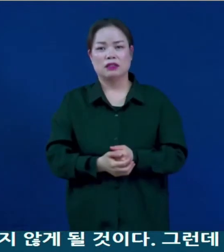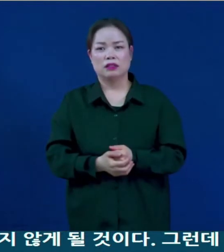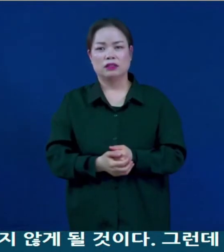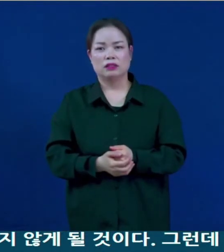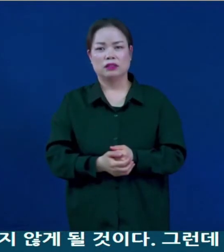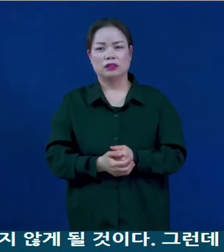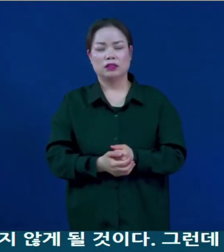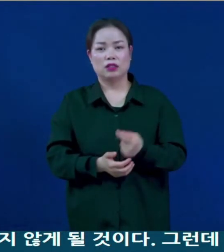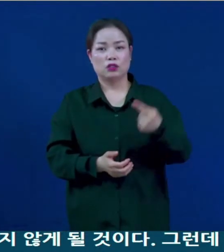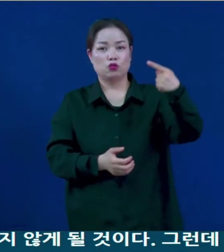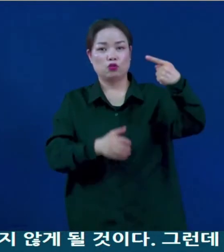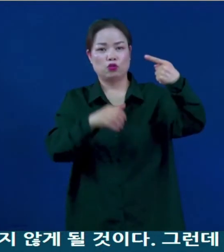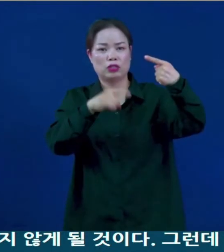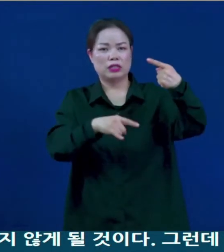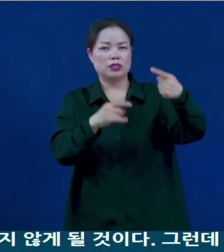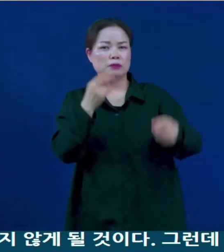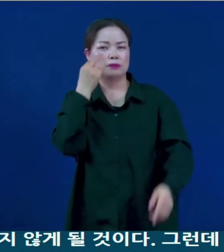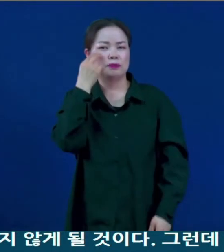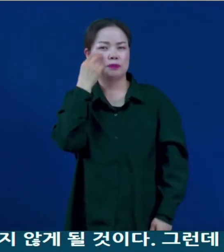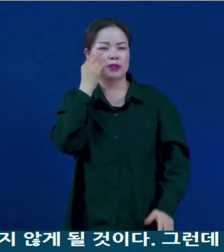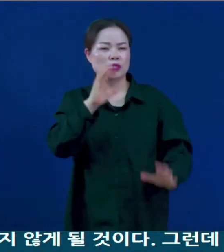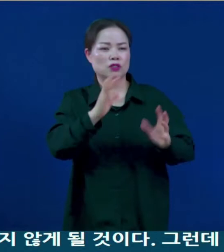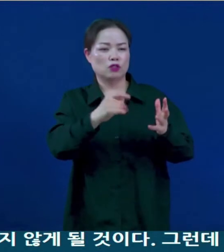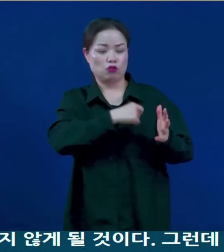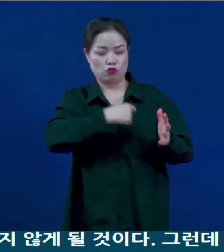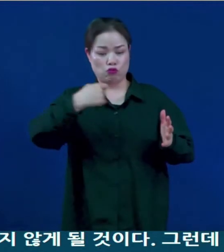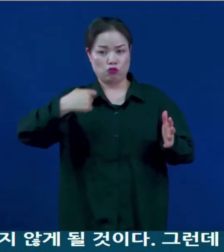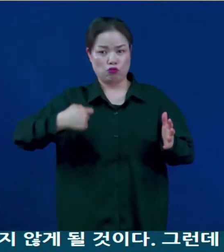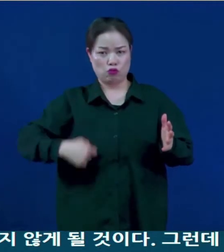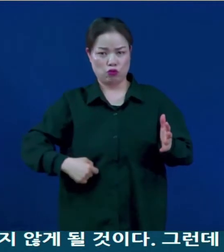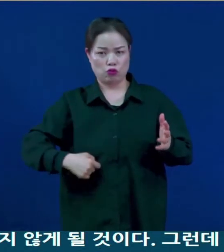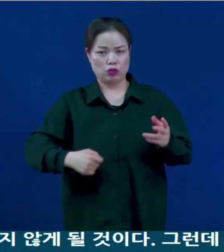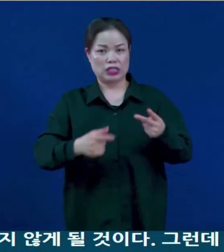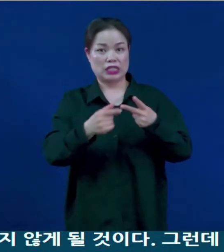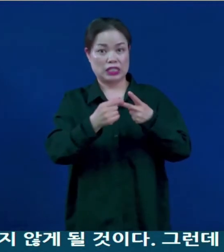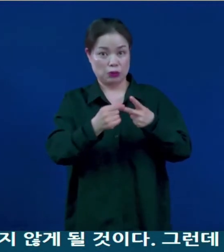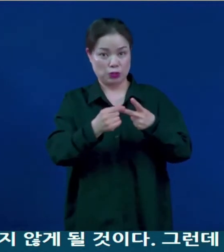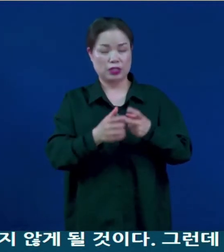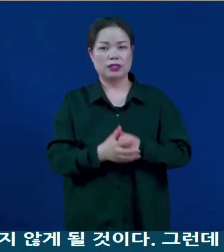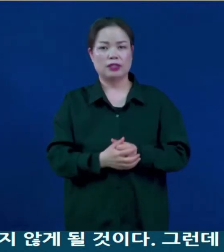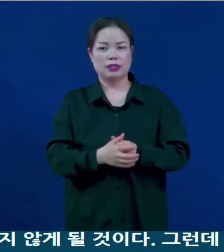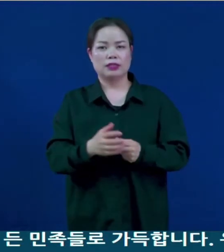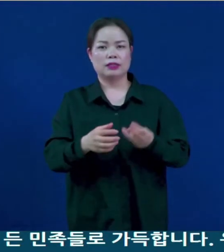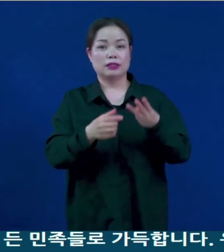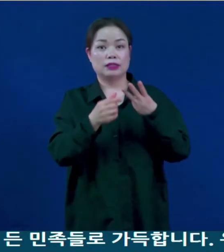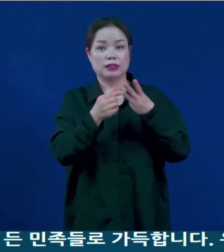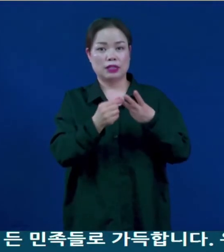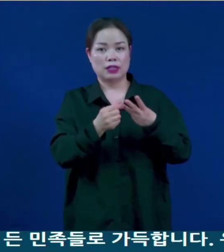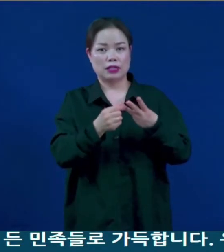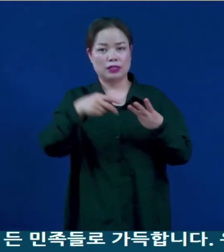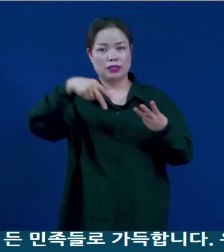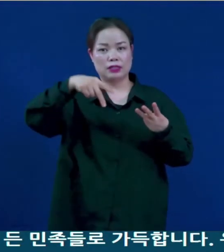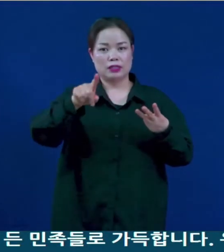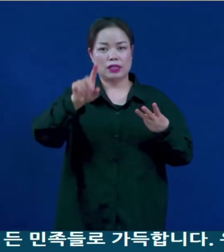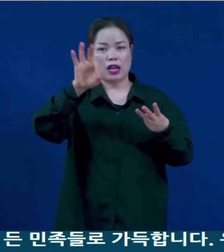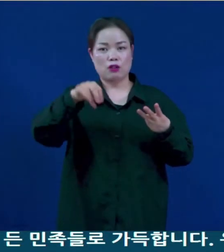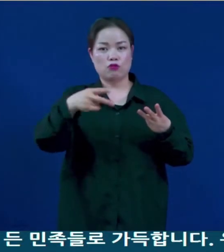물론 1위는 미국, 중국이 2위, 3위는